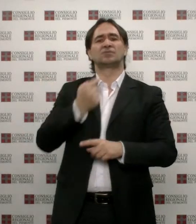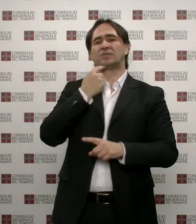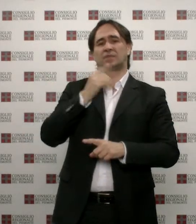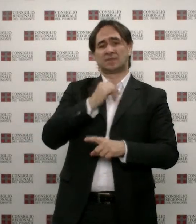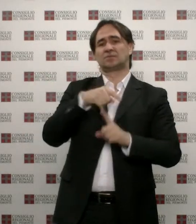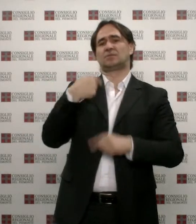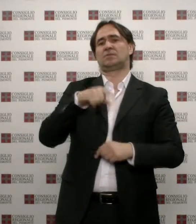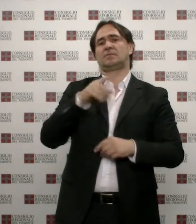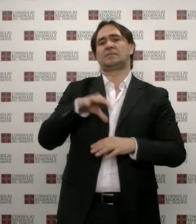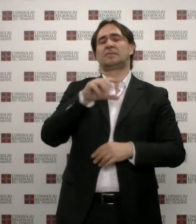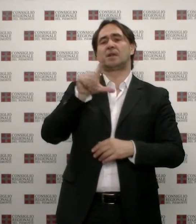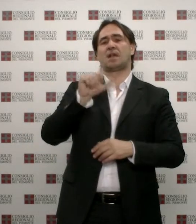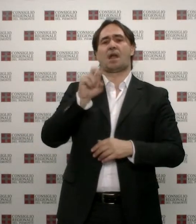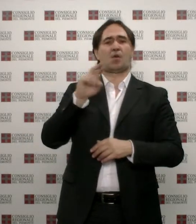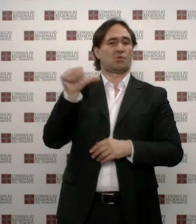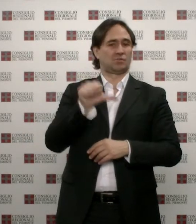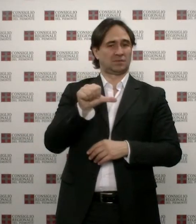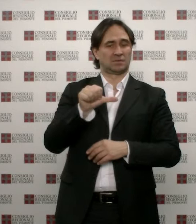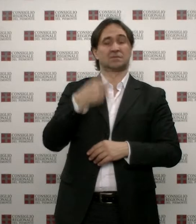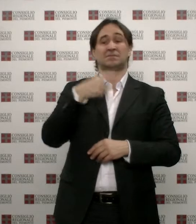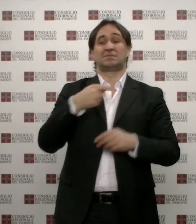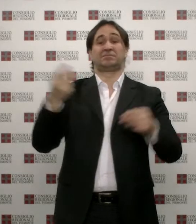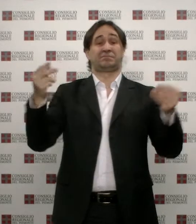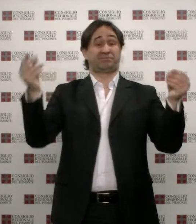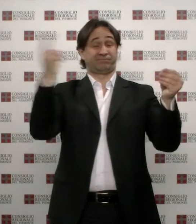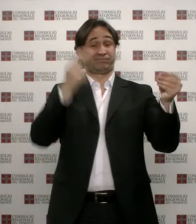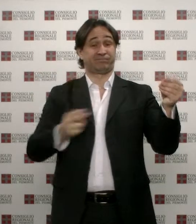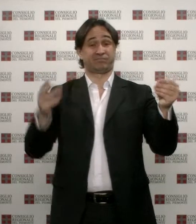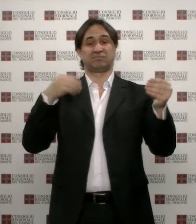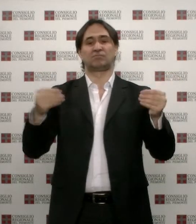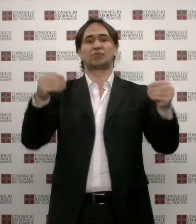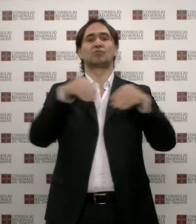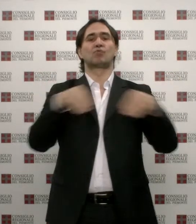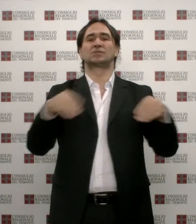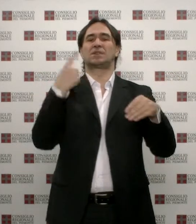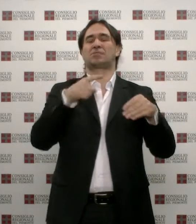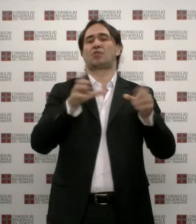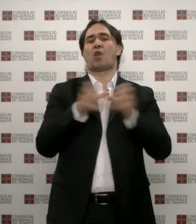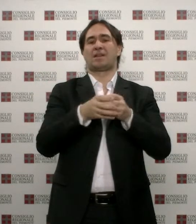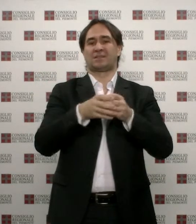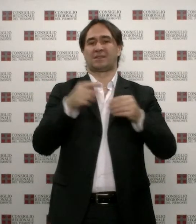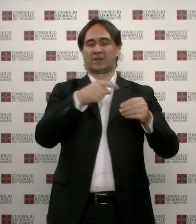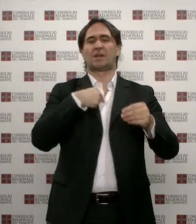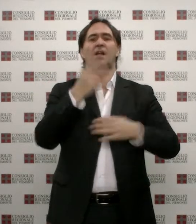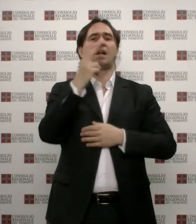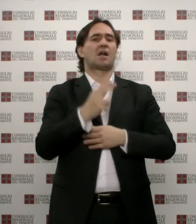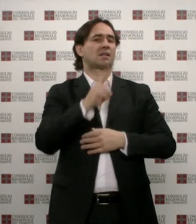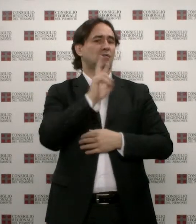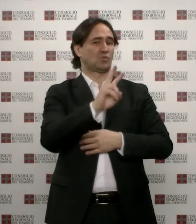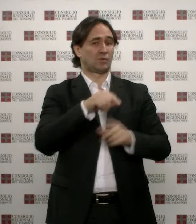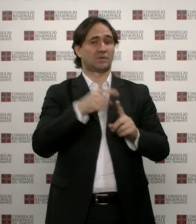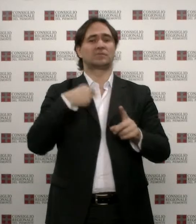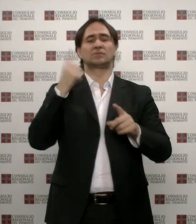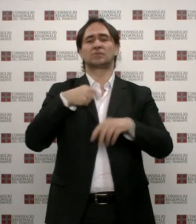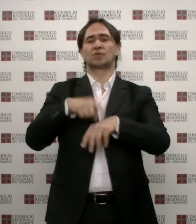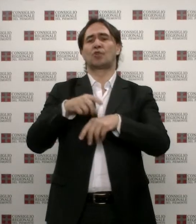il presidente Mauro Laus. Il dipinto era stato esposto nella mostra collettiva Alle radici della democrazia, testimonianze d'arte 2, promossa